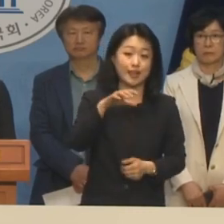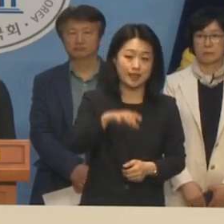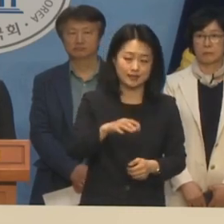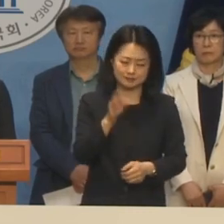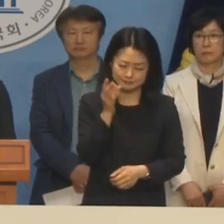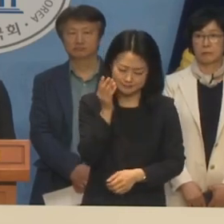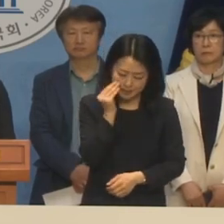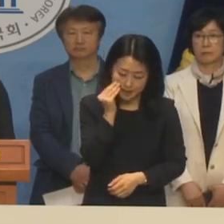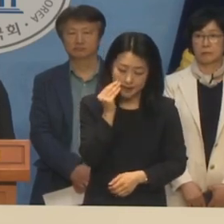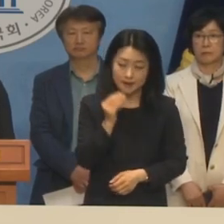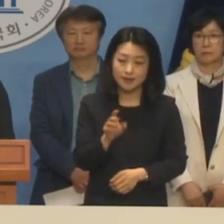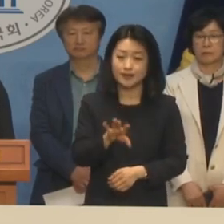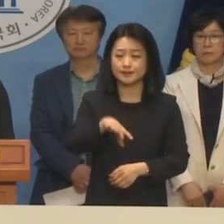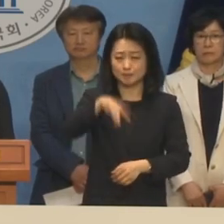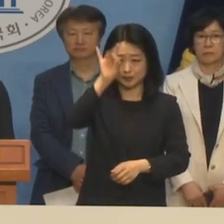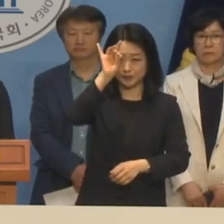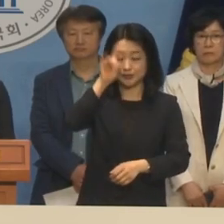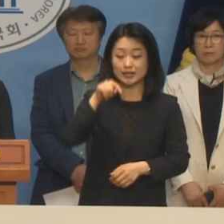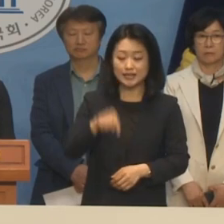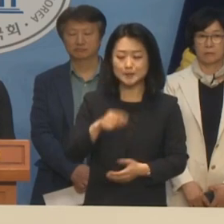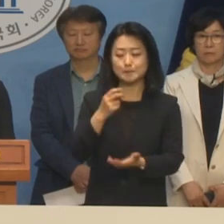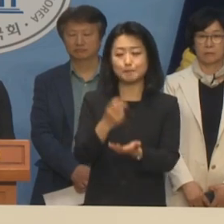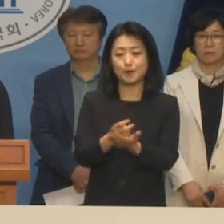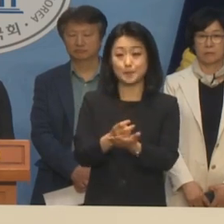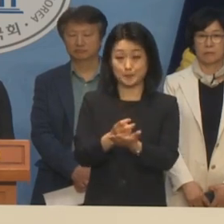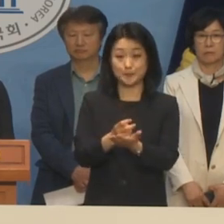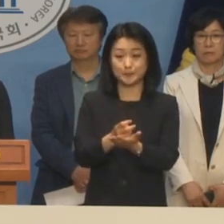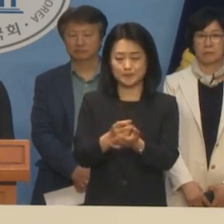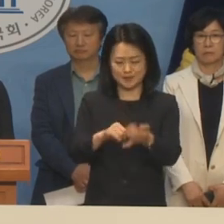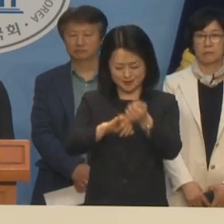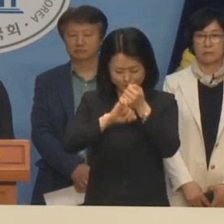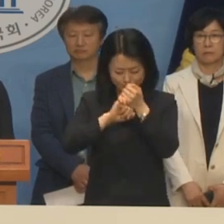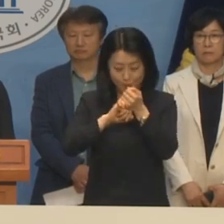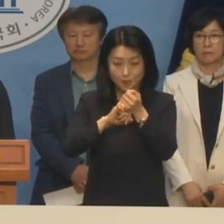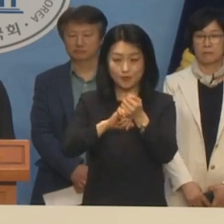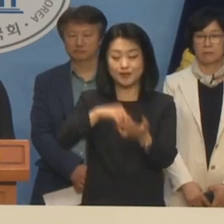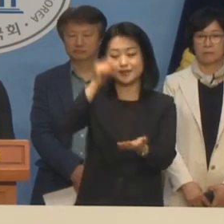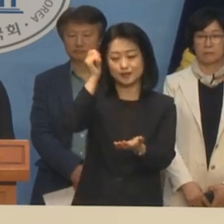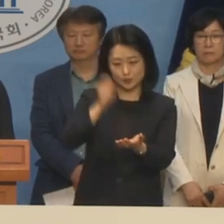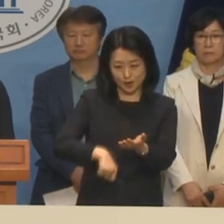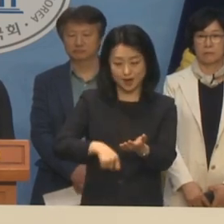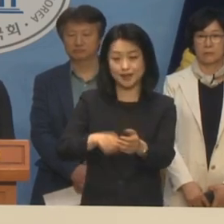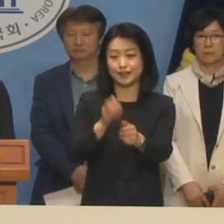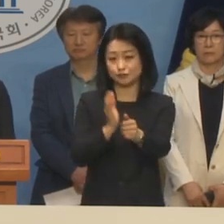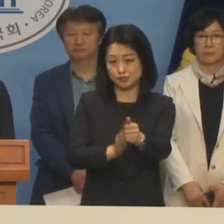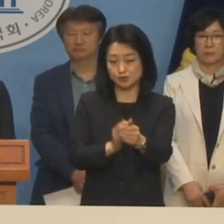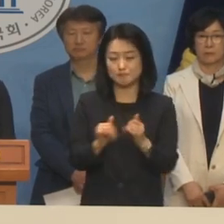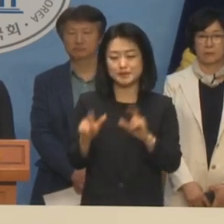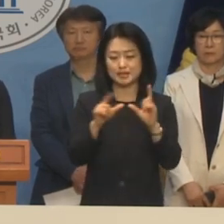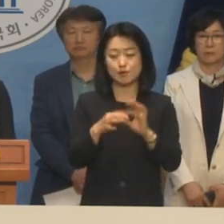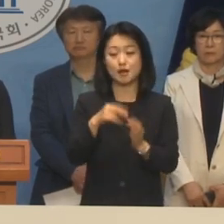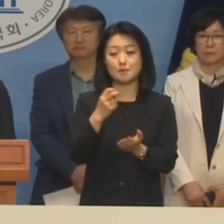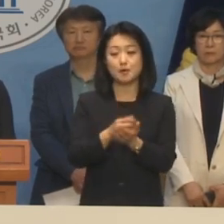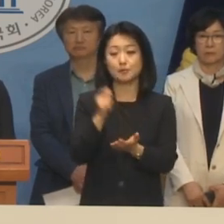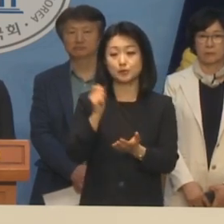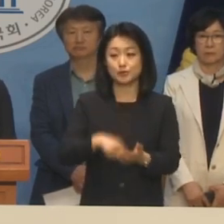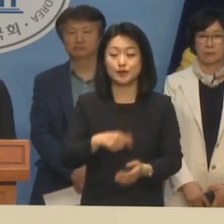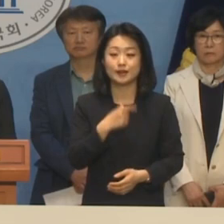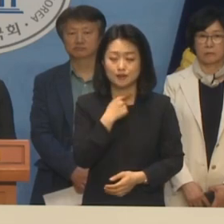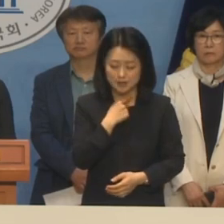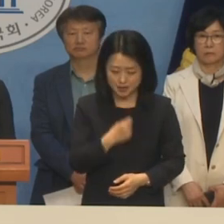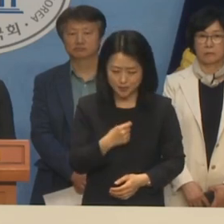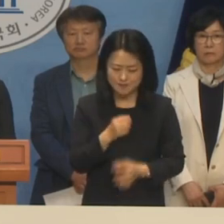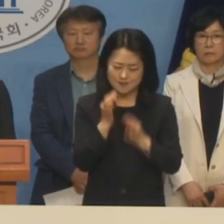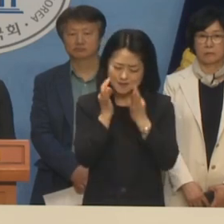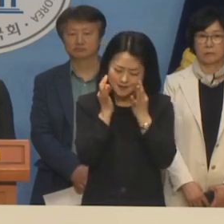꼭 최우선적으로 이 가맹사업법을 포함한 여러 민생 법안들이 통과되기를 간절히